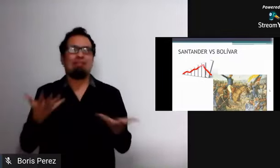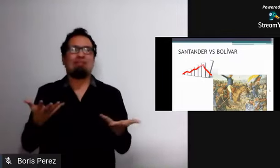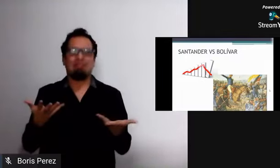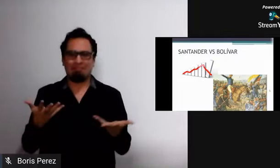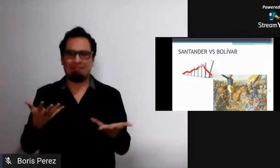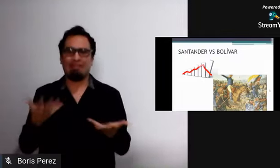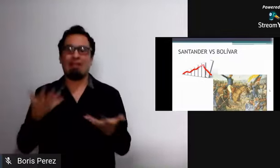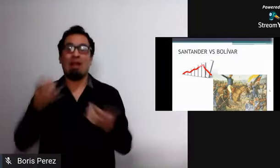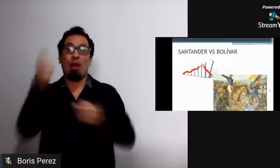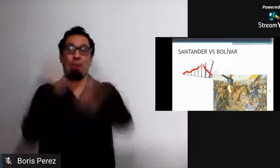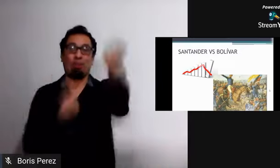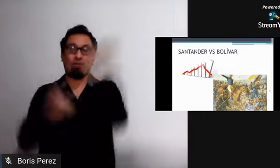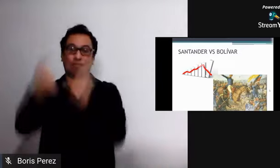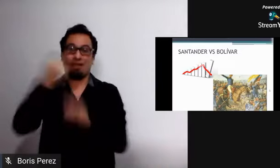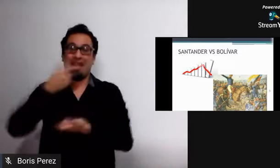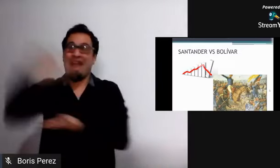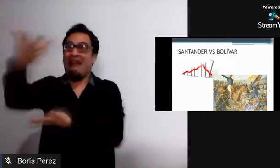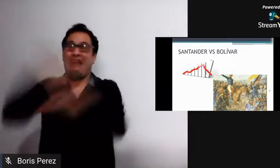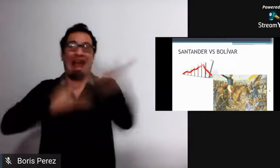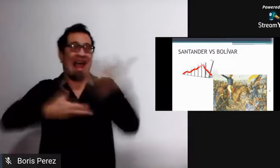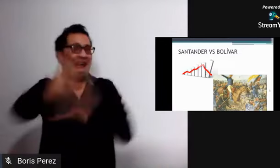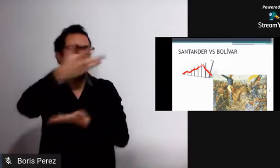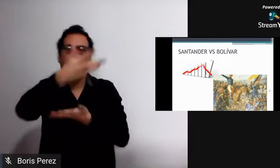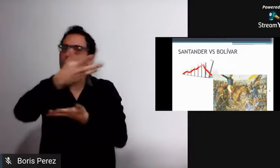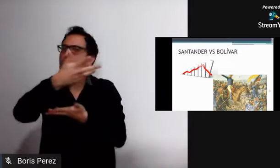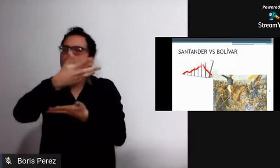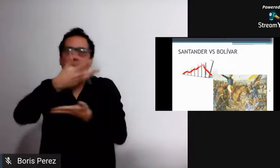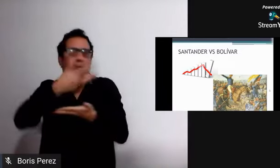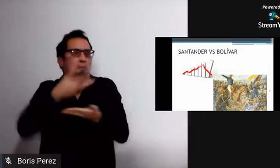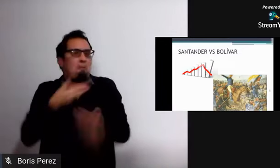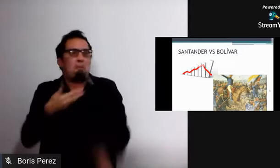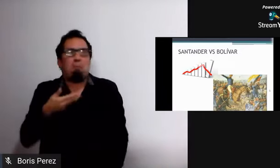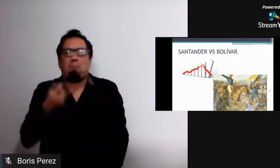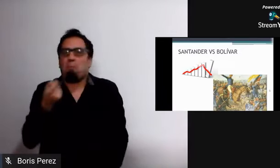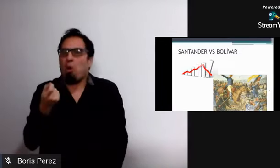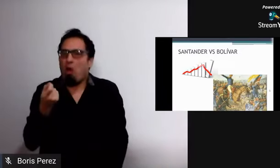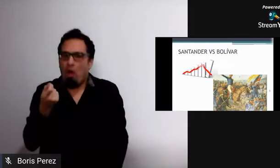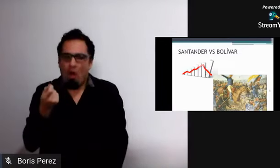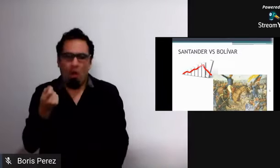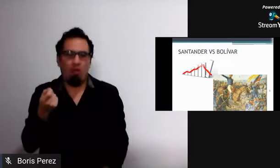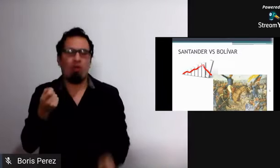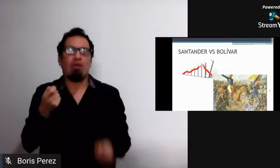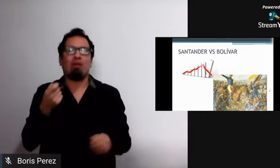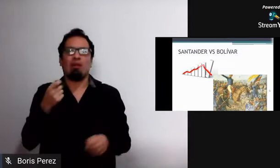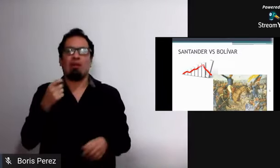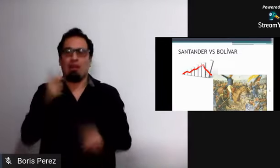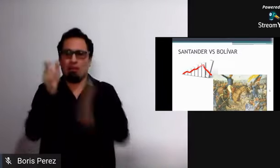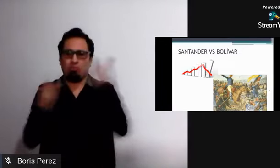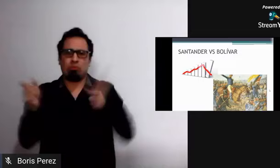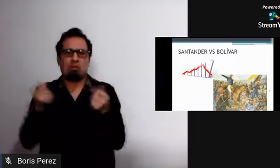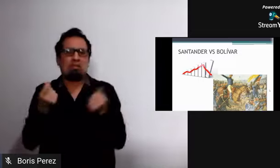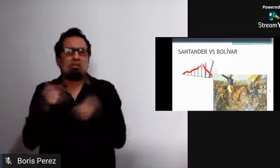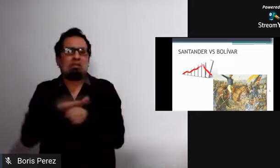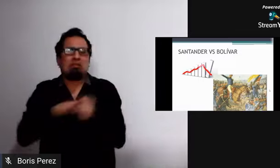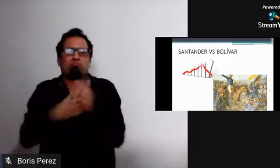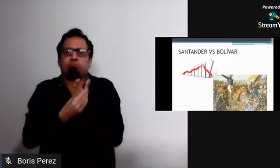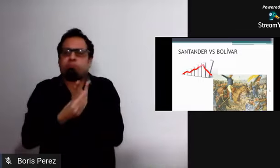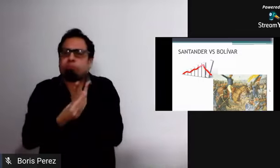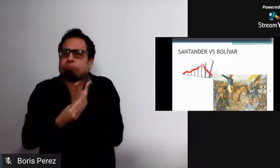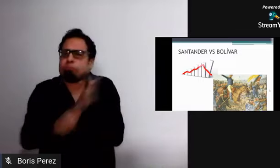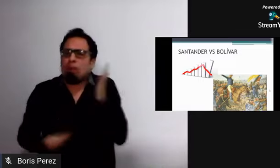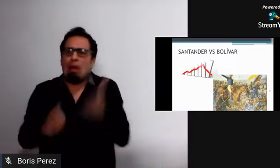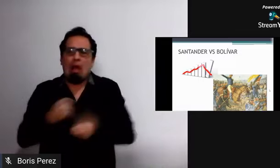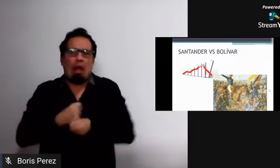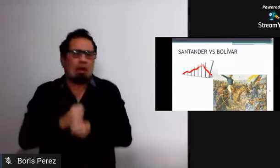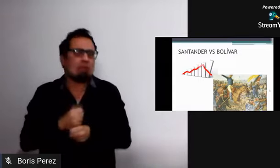fueron a la batalla como soldados y como militares. Digamos que eso generó algunas afectaciones en la